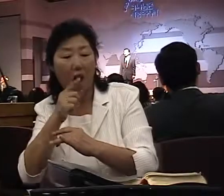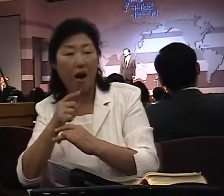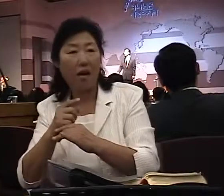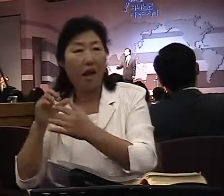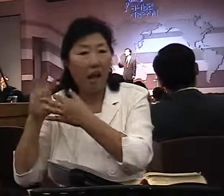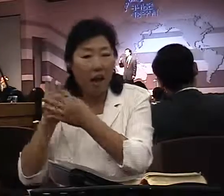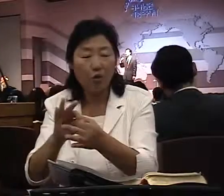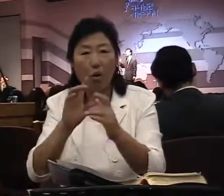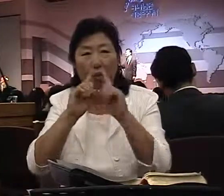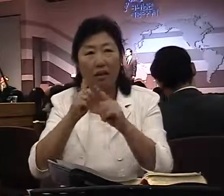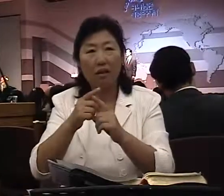생명에 관한 일이기